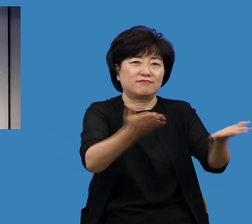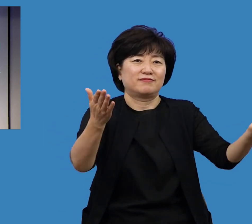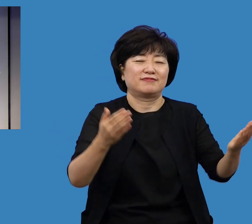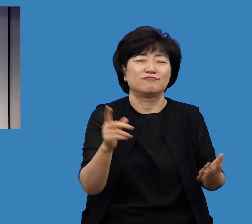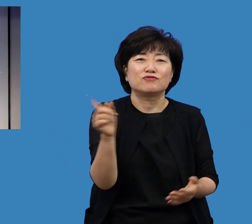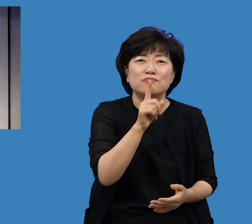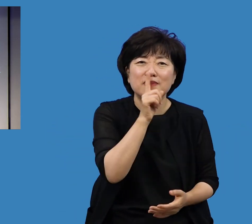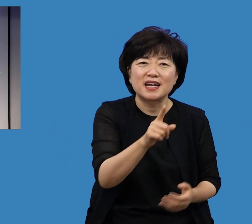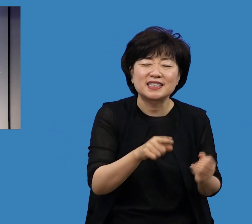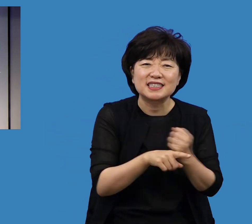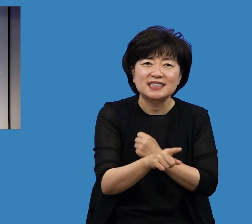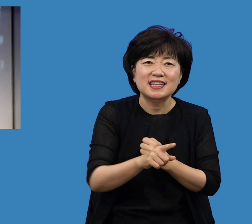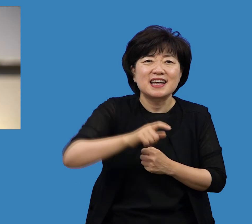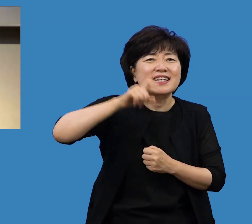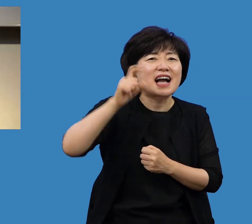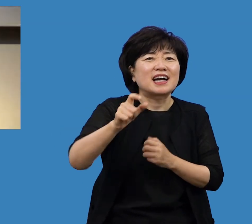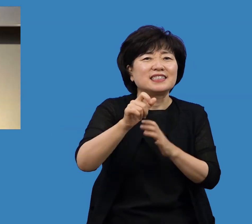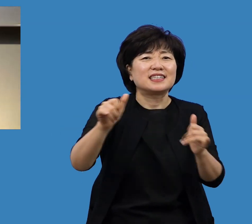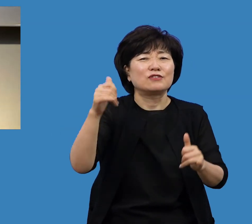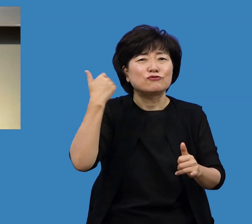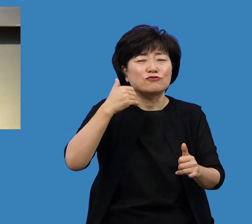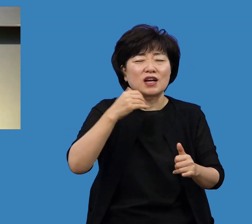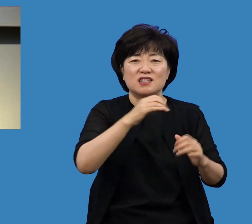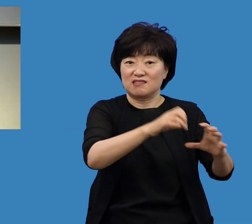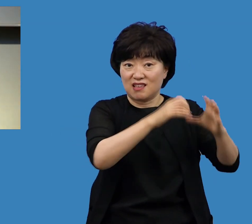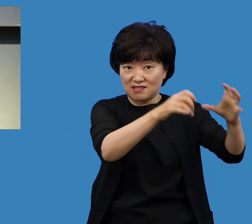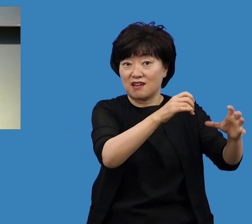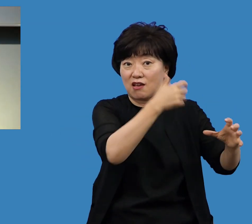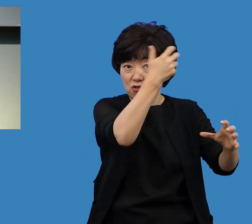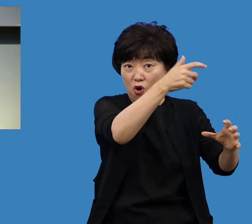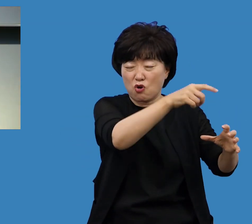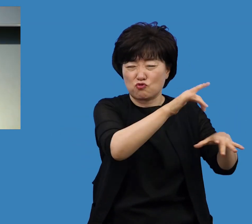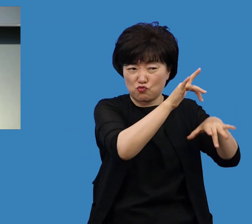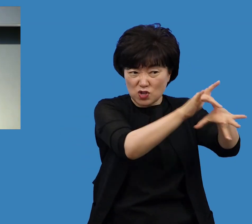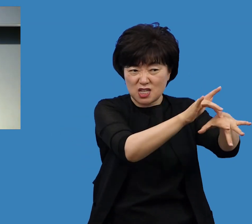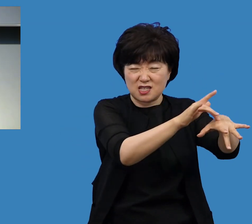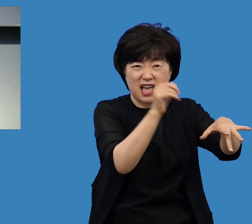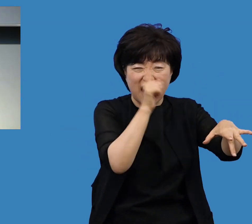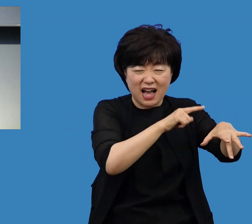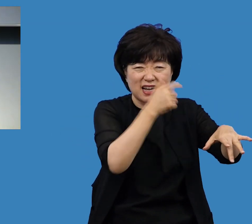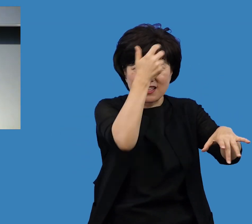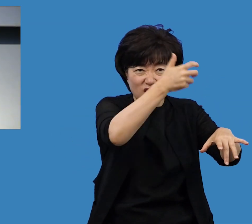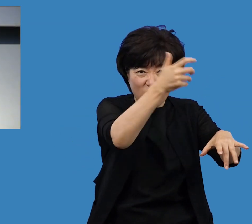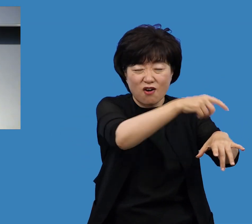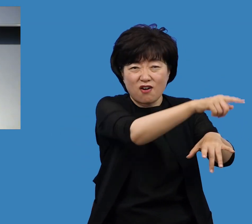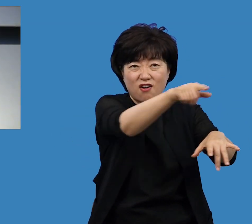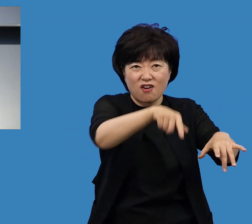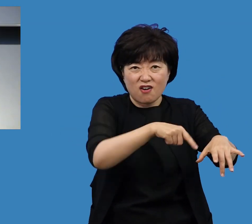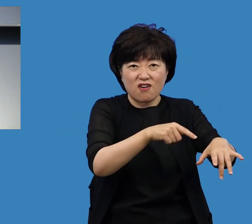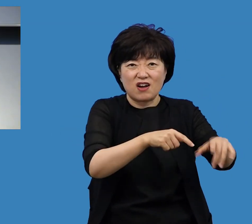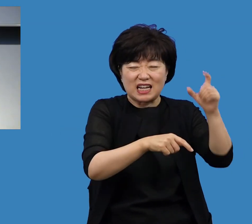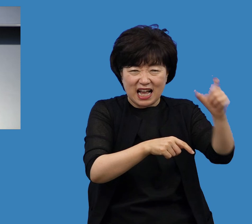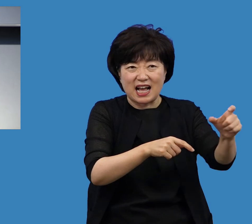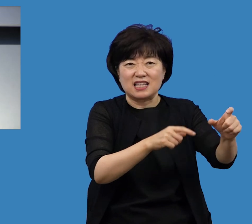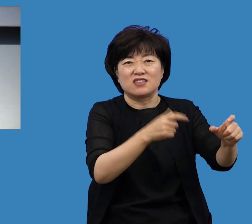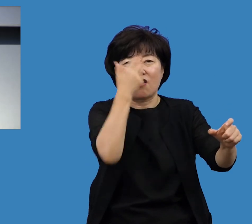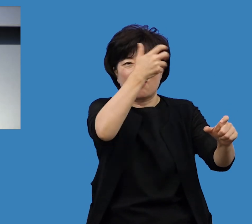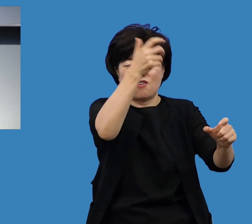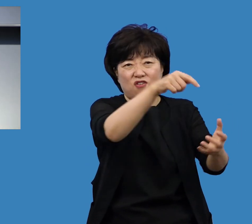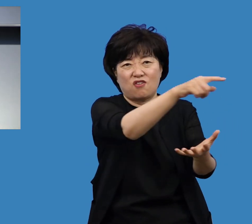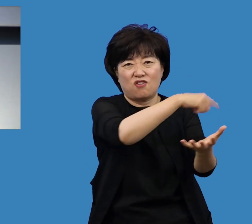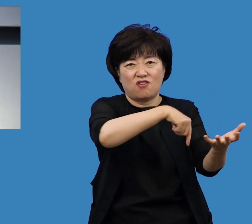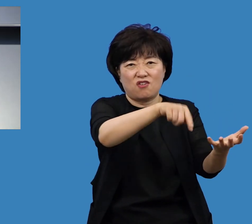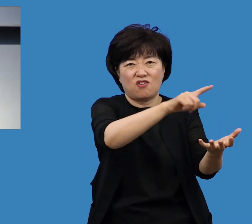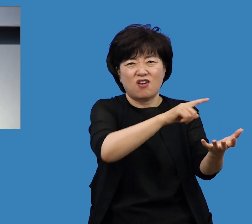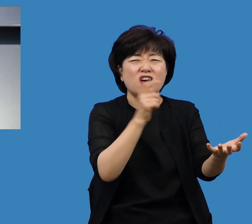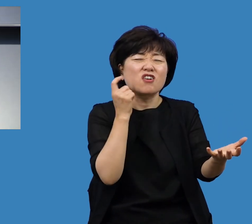말이에요? 강한 자가 뭐야? 세상의 영을 얘기하는 거지. 귀신, 악한 영, 무슨 그 각종 영들, 악한 영, 무슨